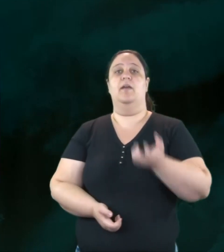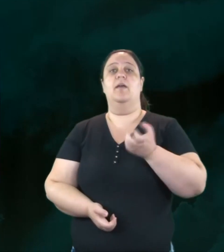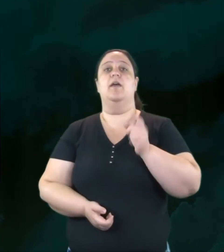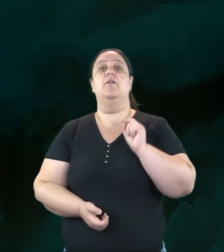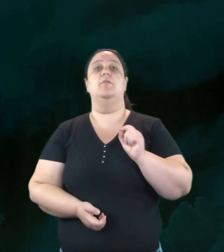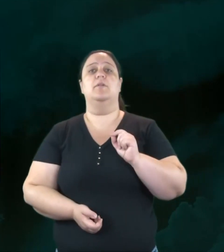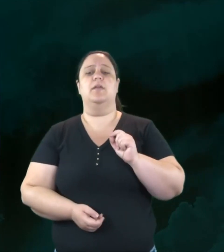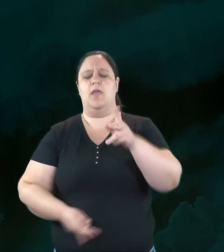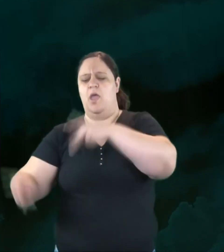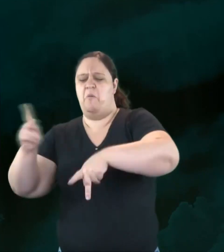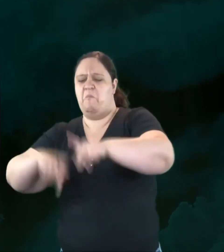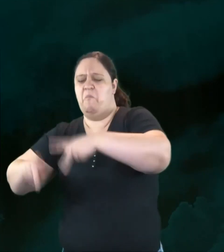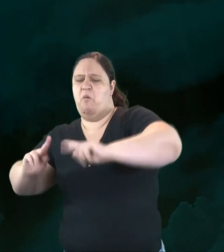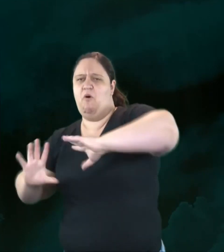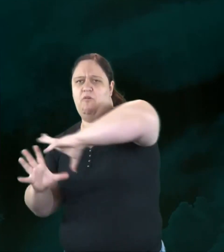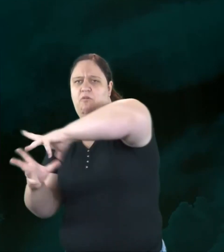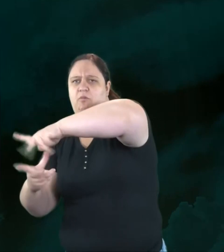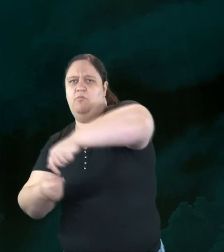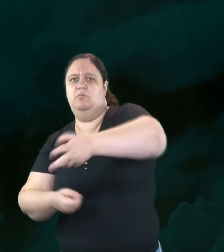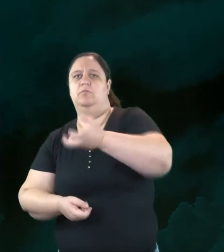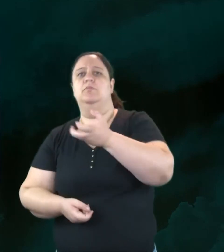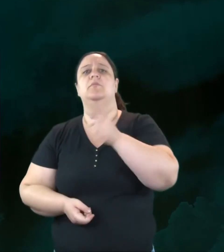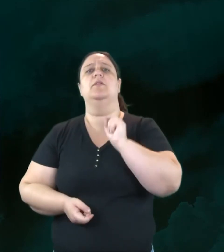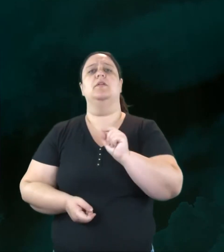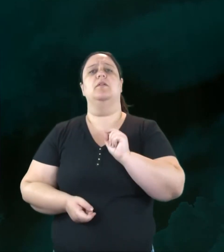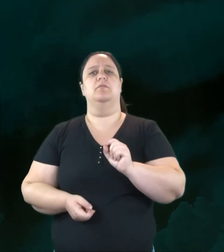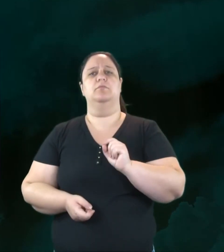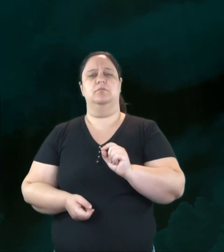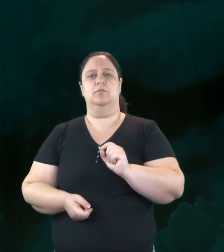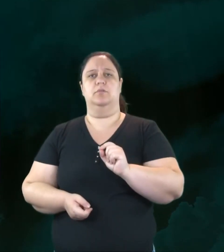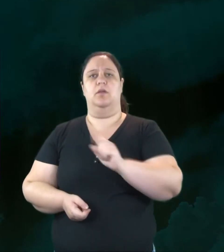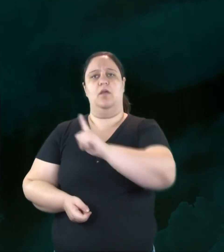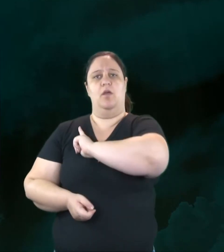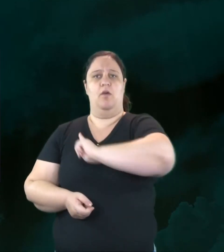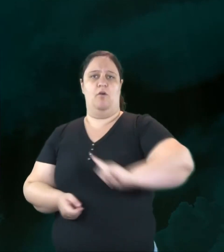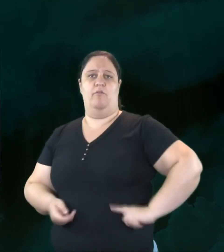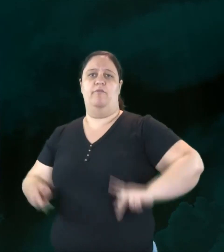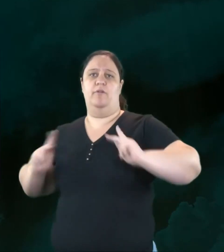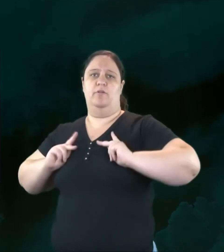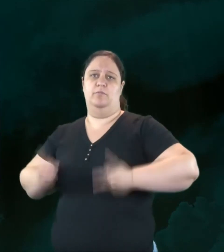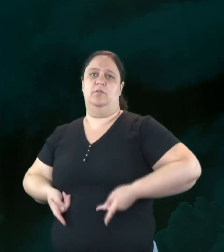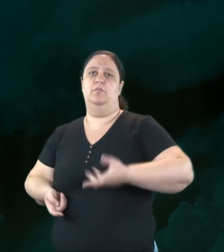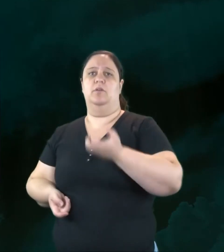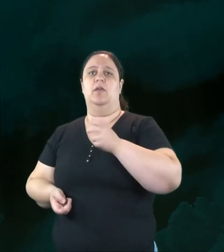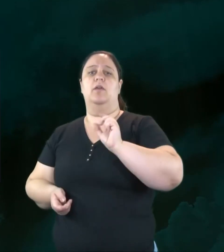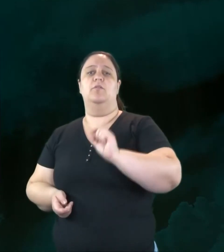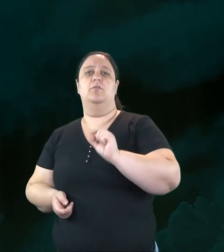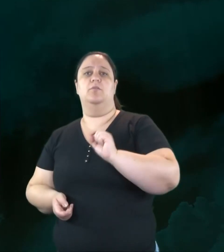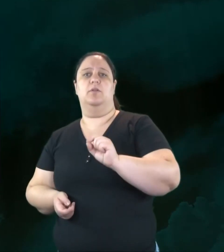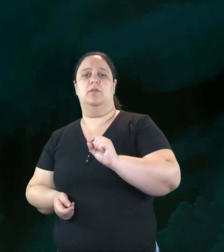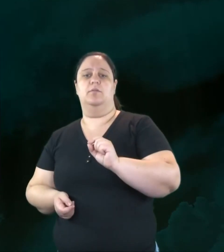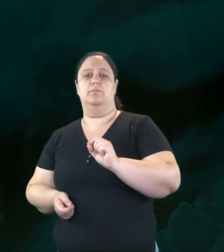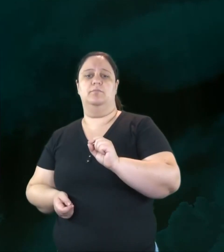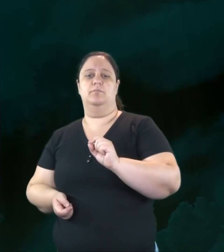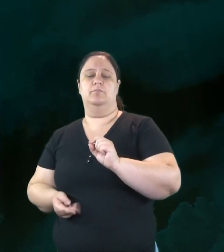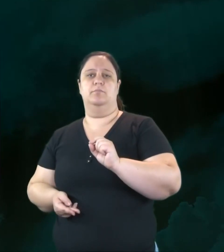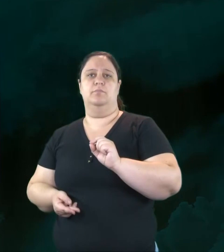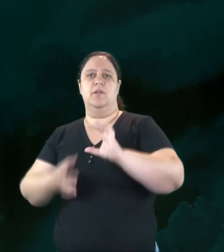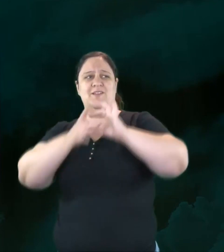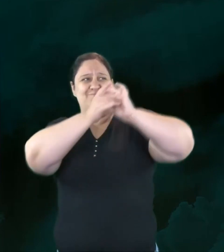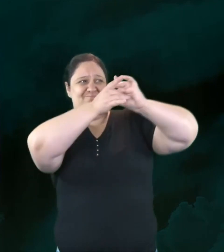O que as nações querem? O que os reinos do mundo querem? O que o governo humano quer? Rompamos os seus